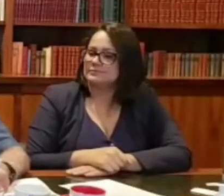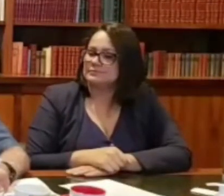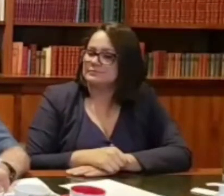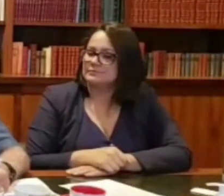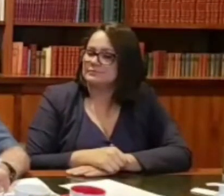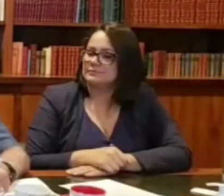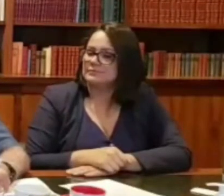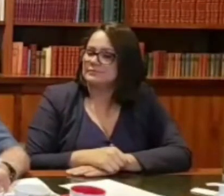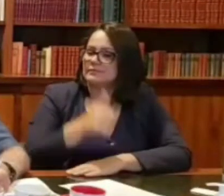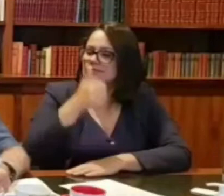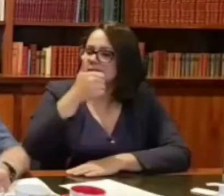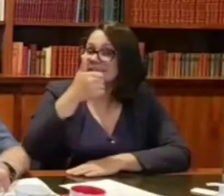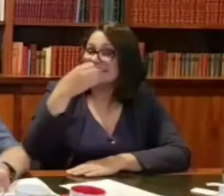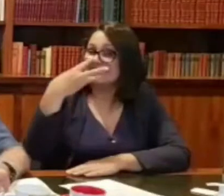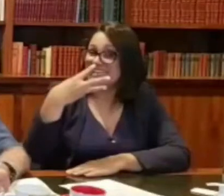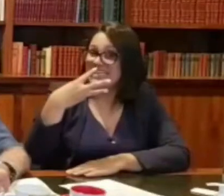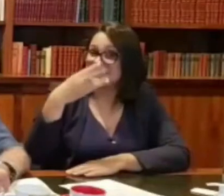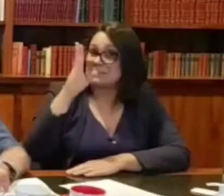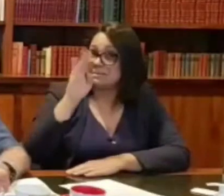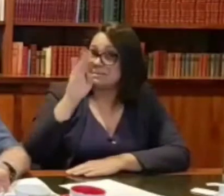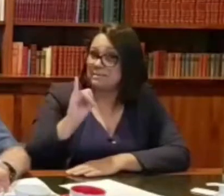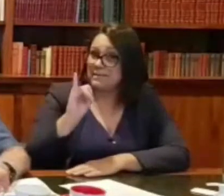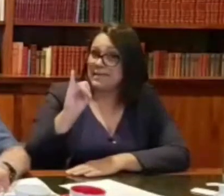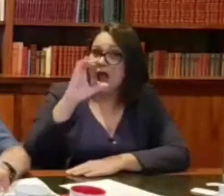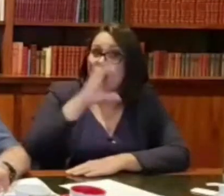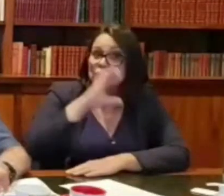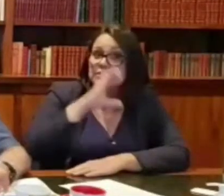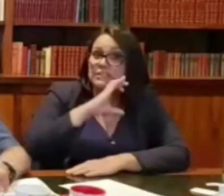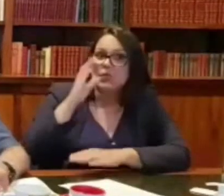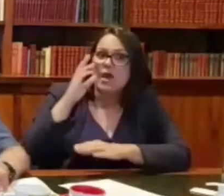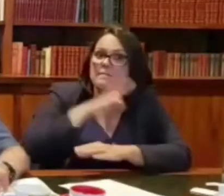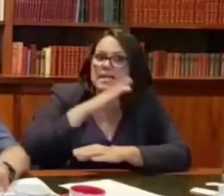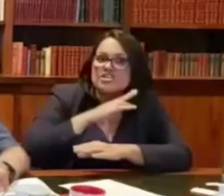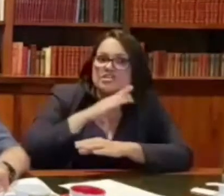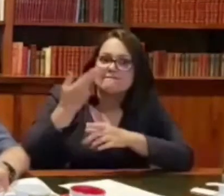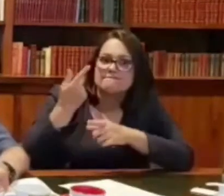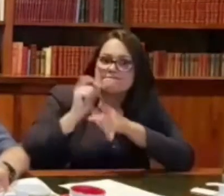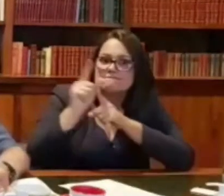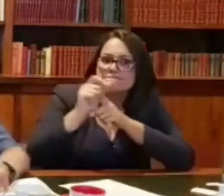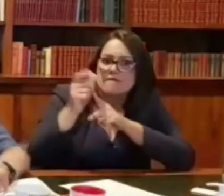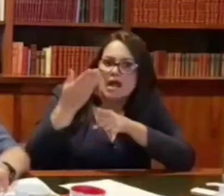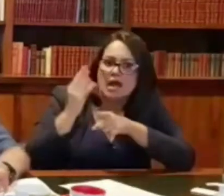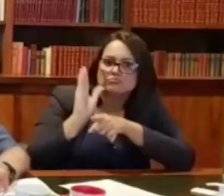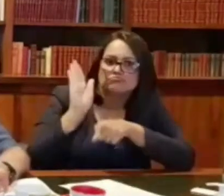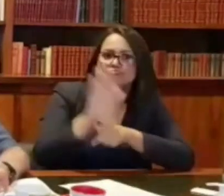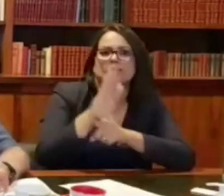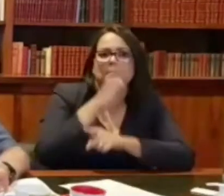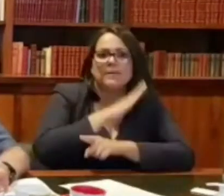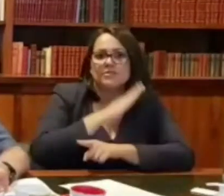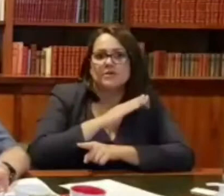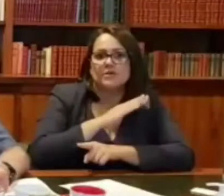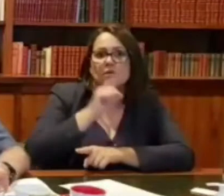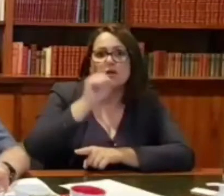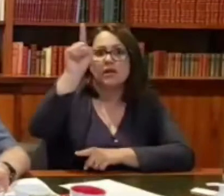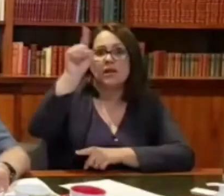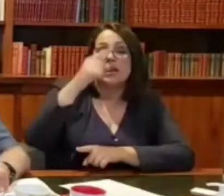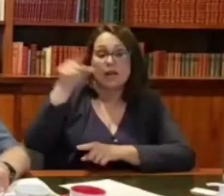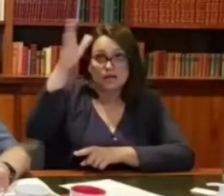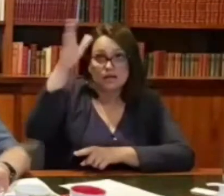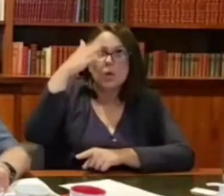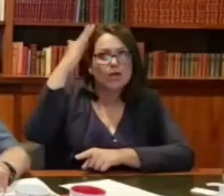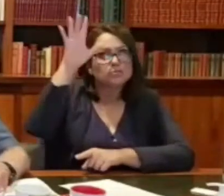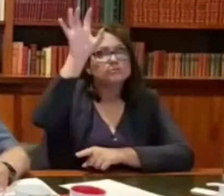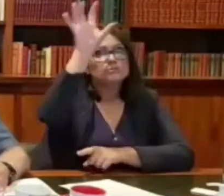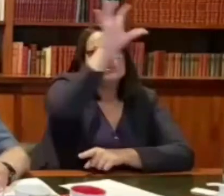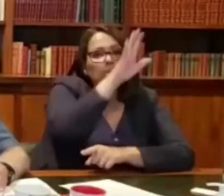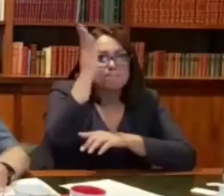há 13 bilhões de reais para auxílio emergencial é o estado se eu não me engano e têm menor renda per capita